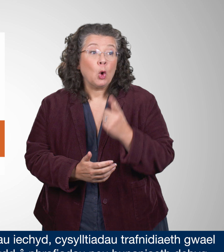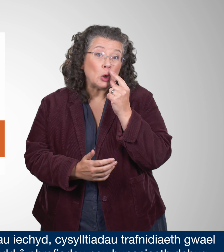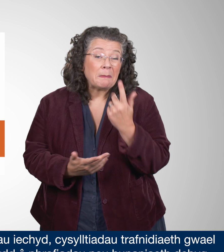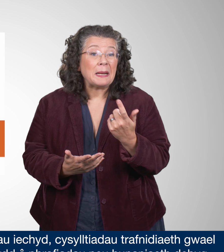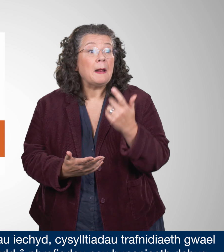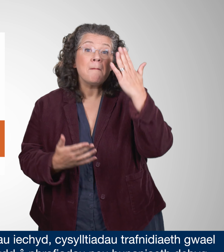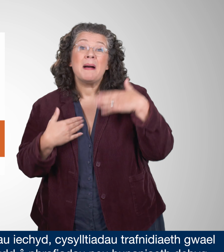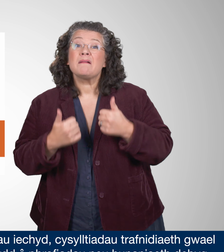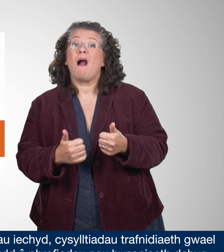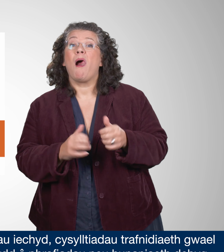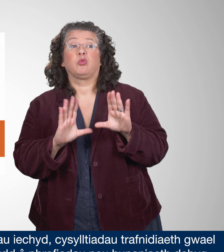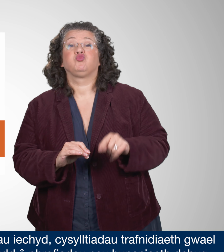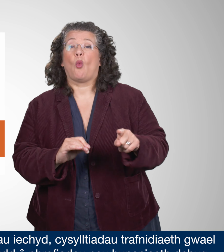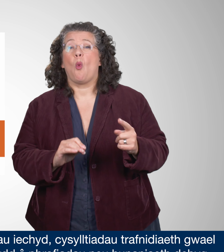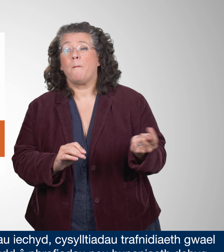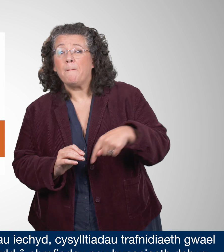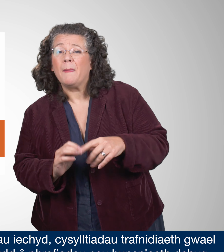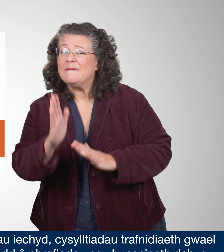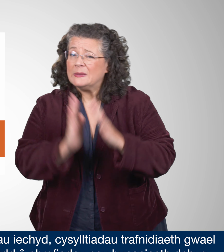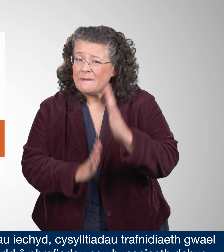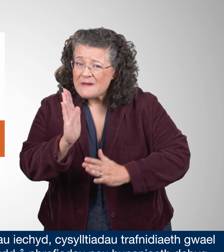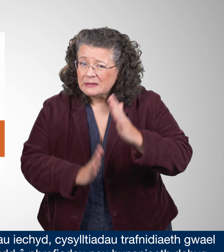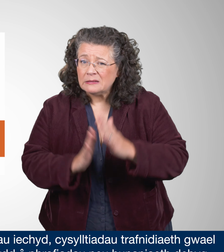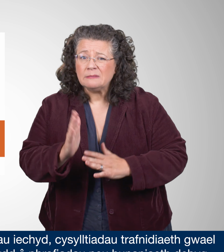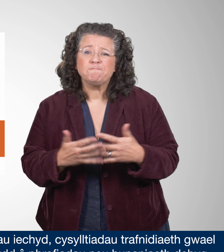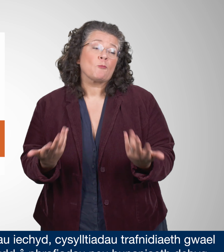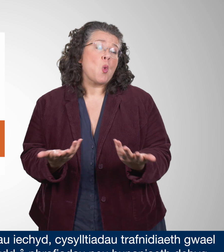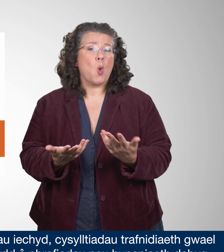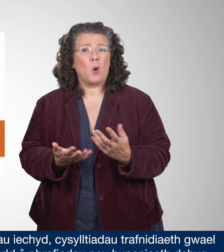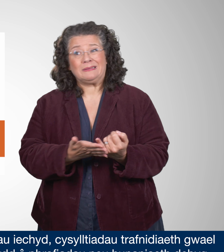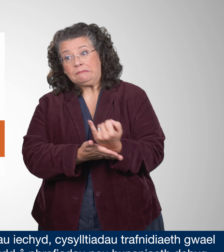gynnwys oherwydd problemau iechyd,